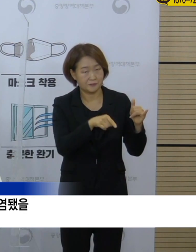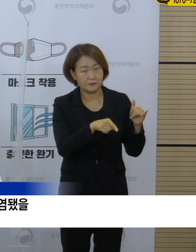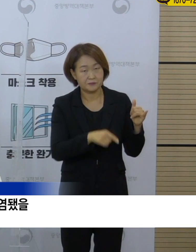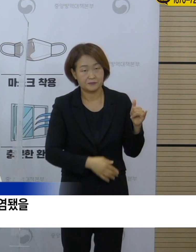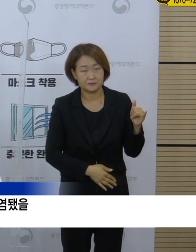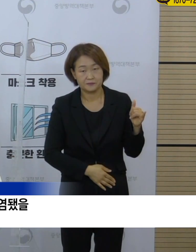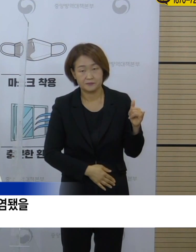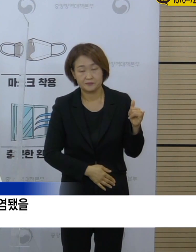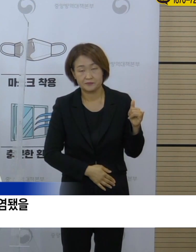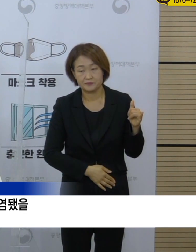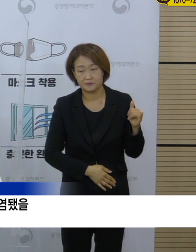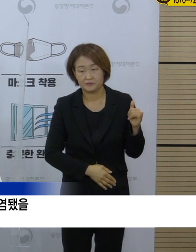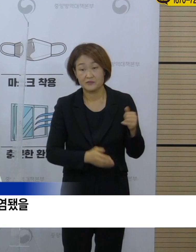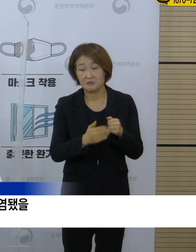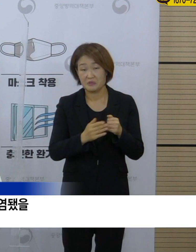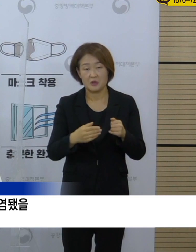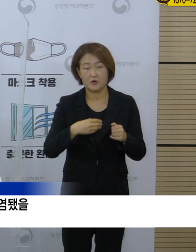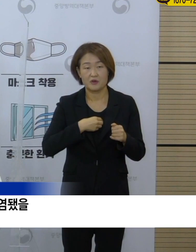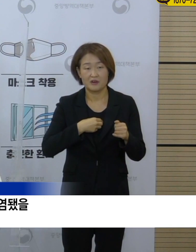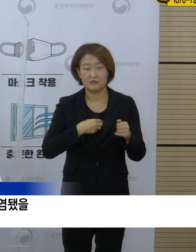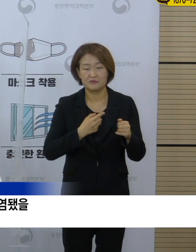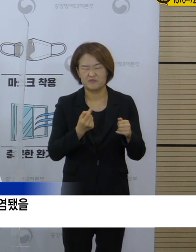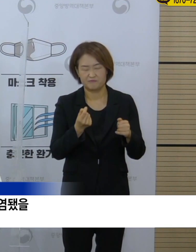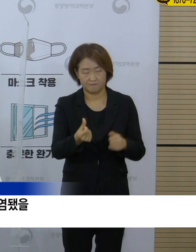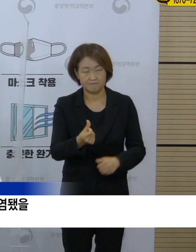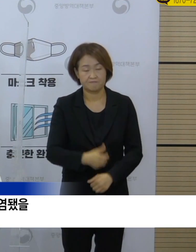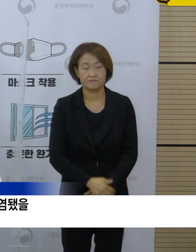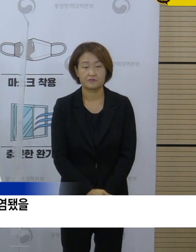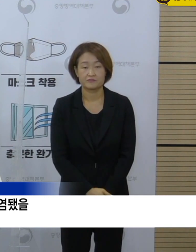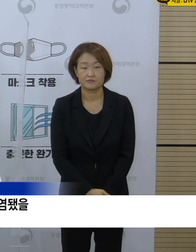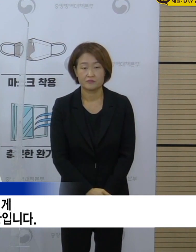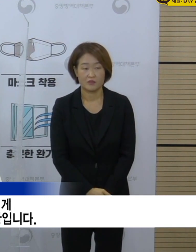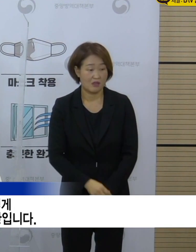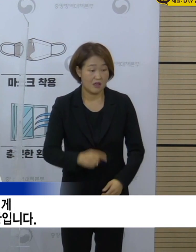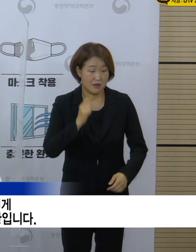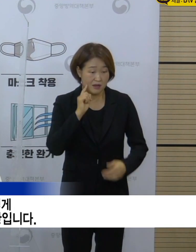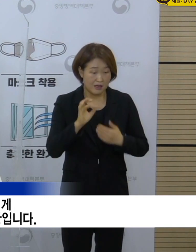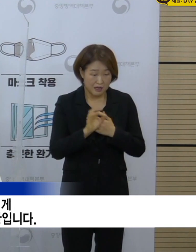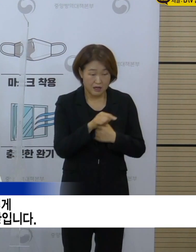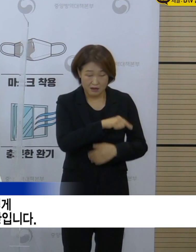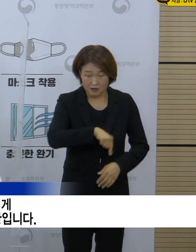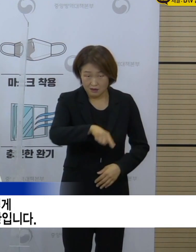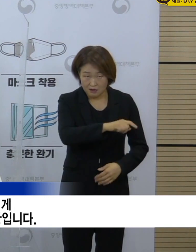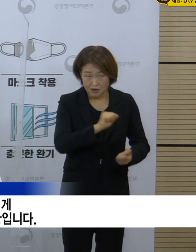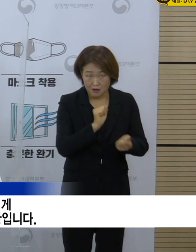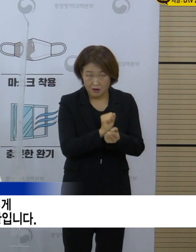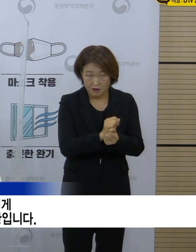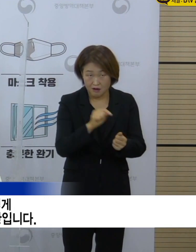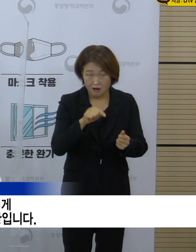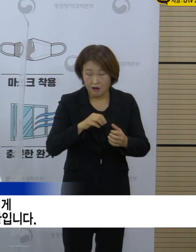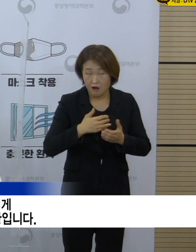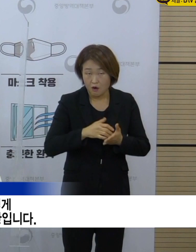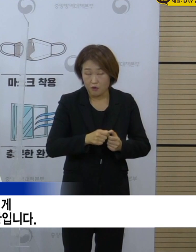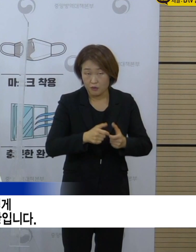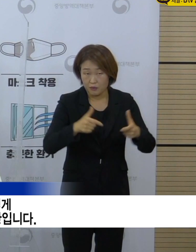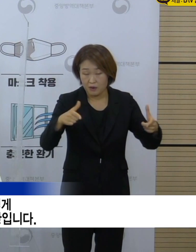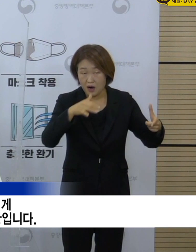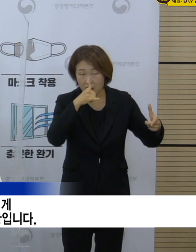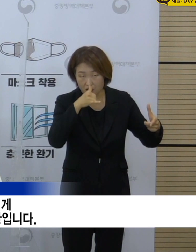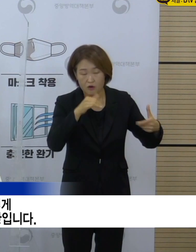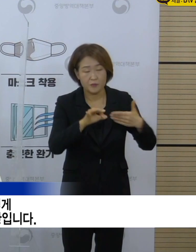영향도 있기 때문에 향후 감염자로 확대되고 고연령층의 전파가 되셨을 때에는